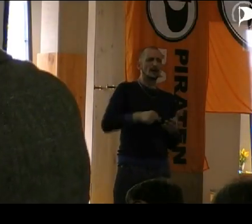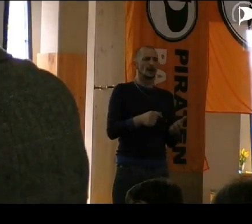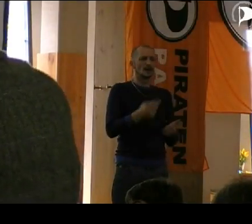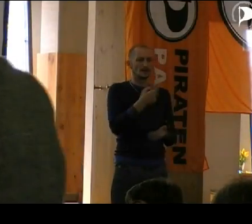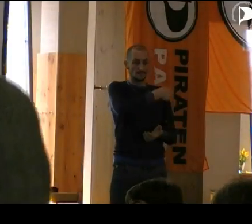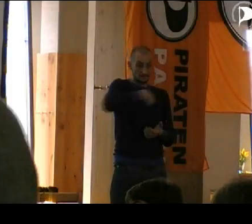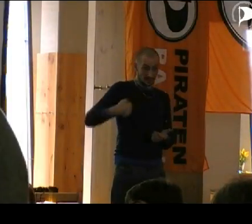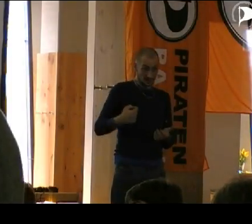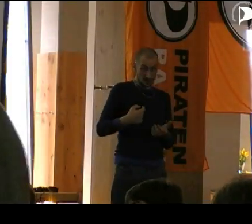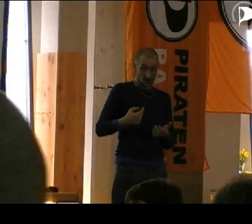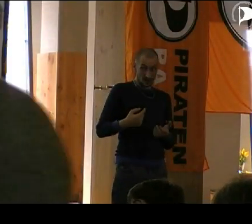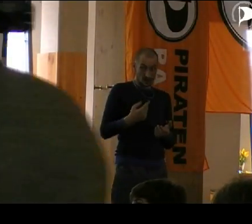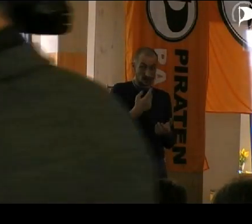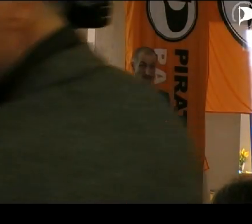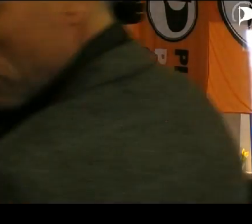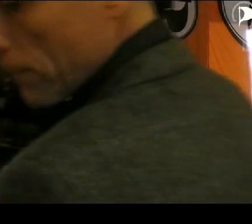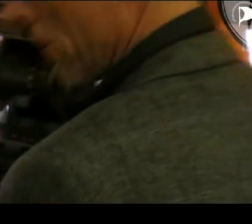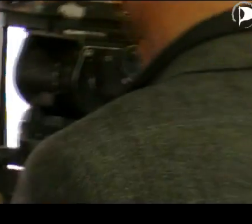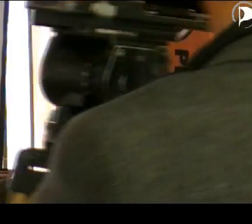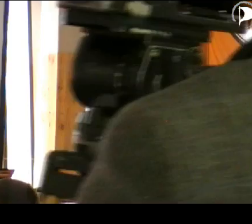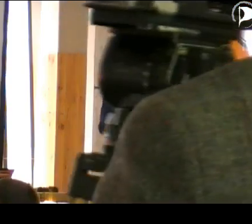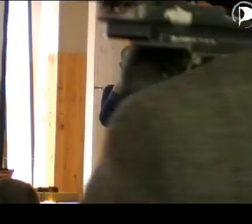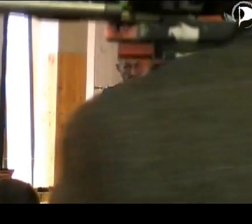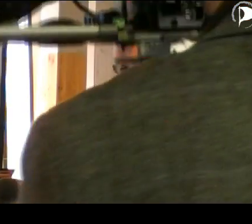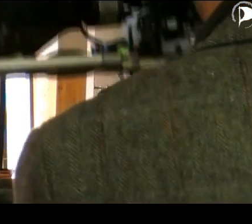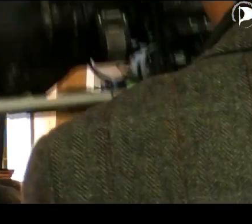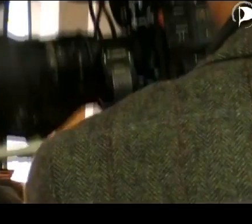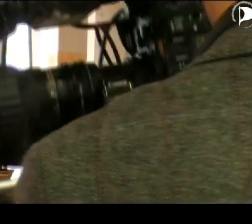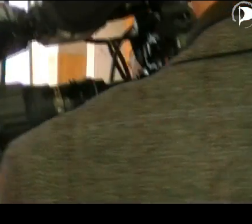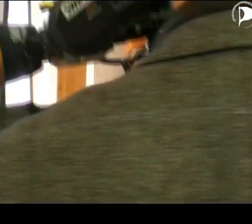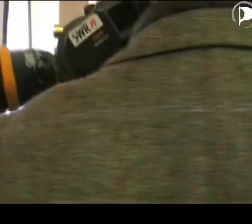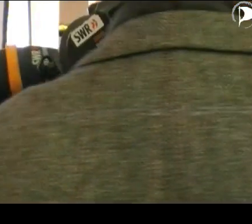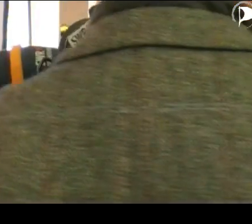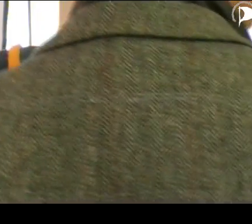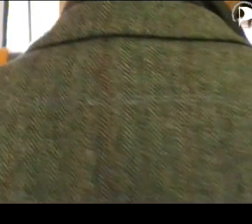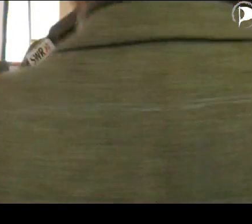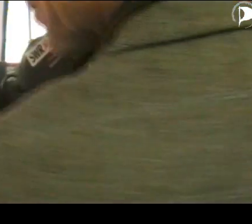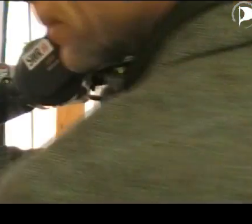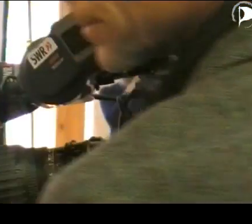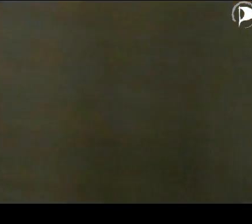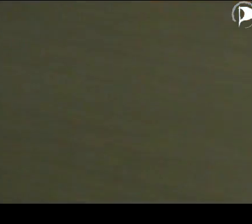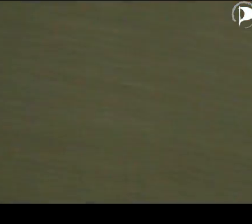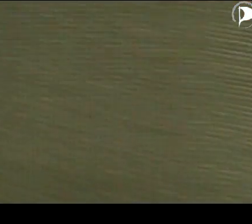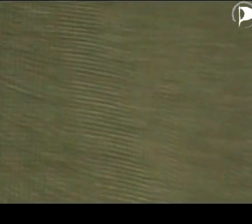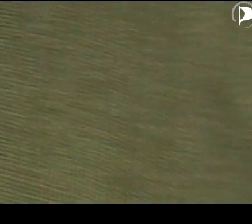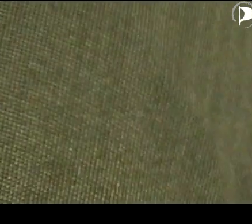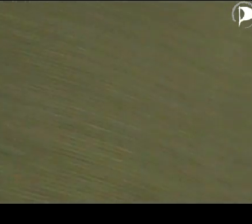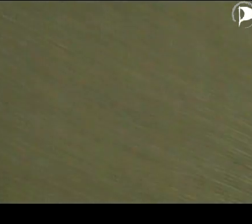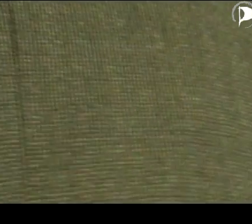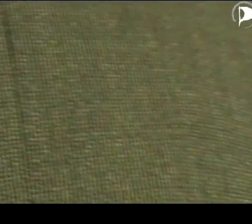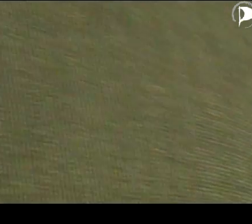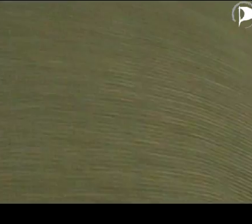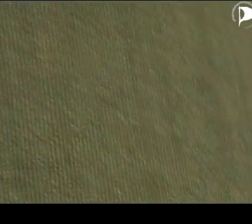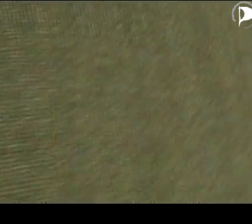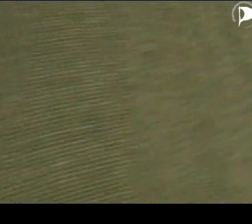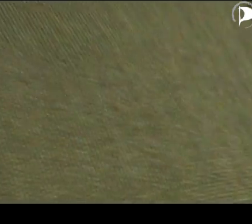es ist es vertrag für 2011 in höhe von 51.000 euro achten und diese zu kommen und es gibt eine abschlagszahlung